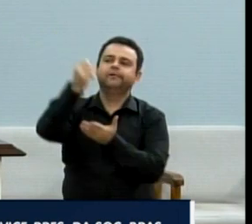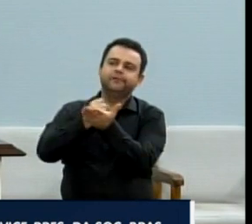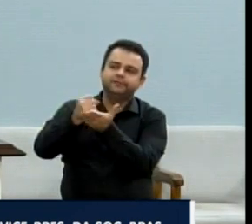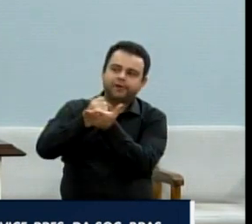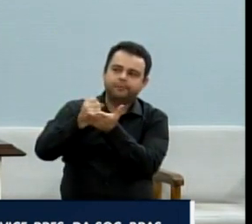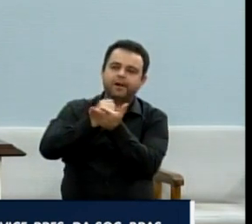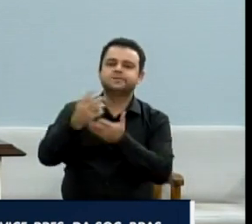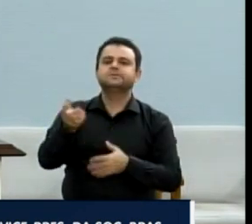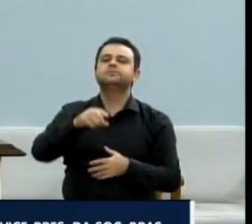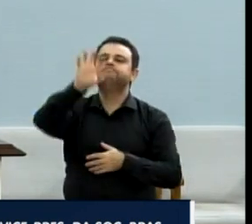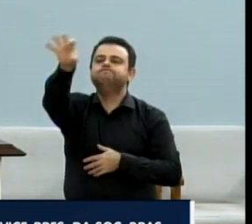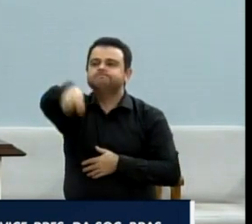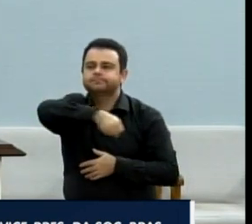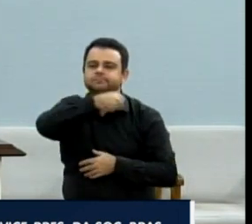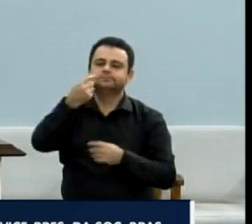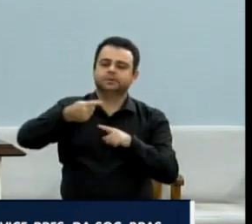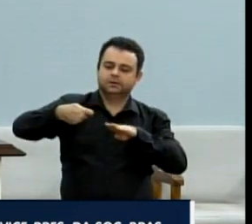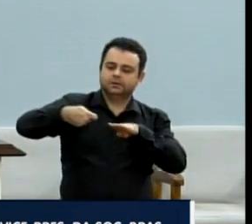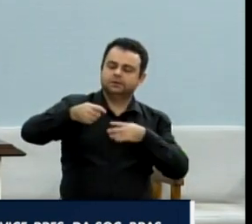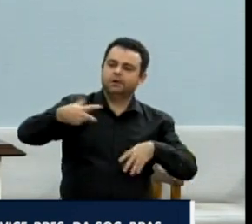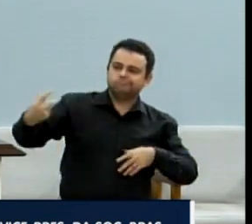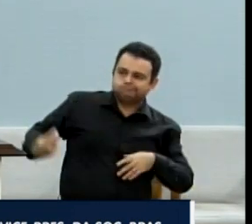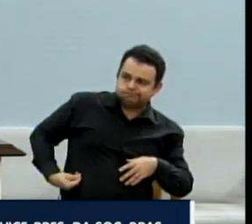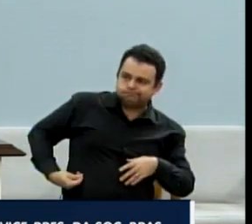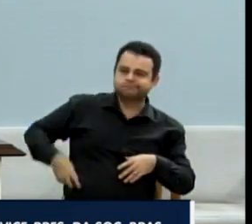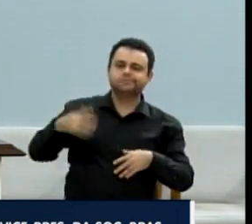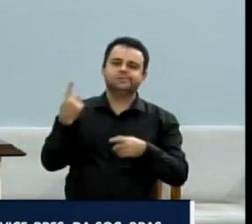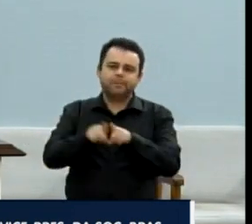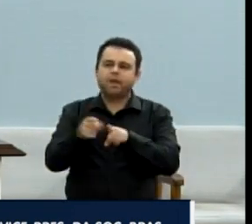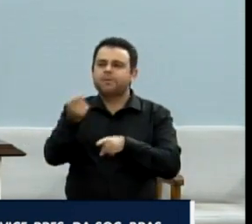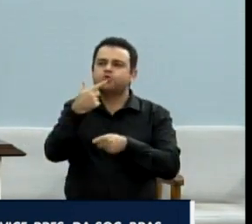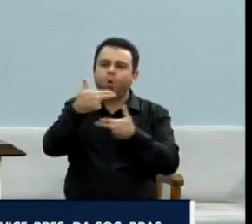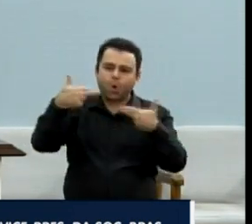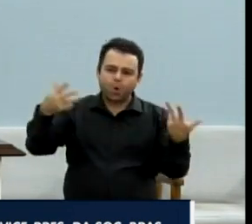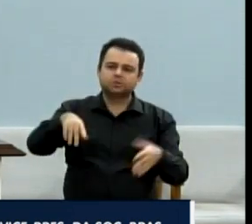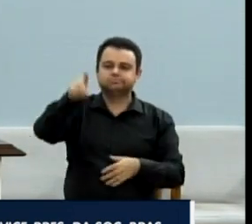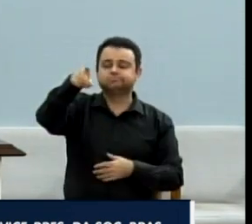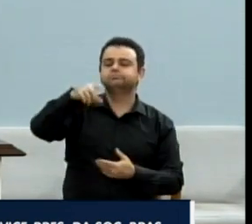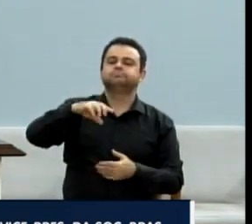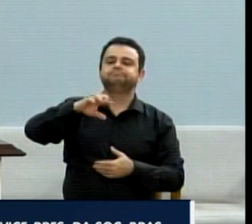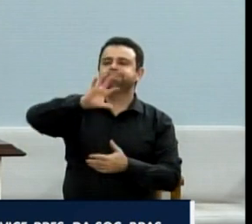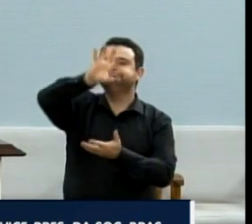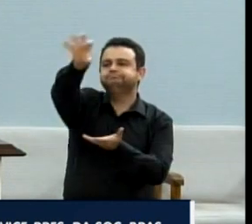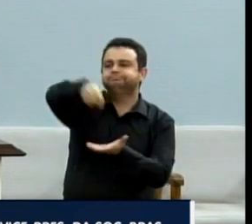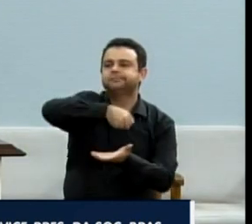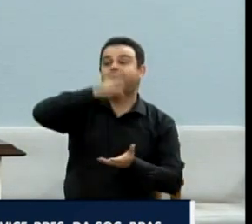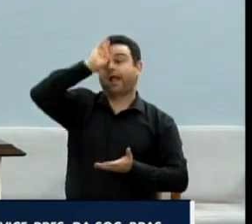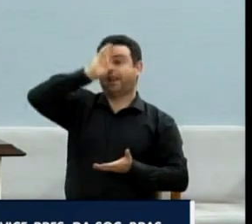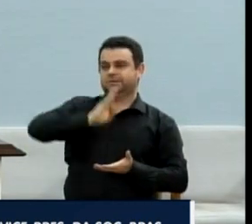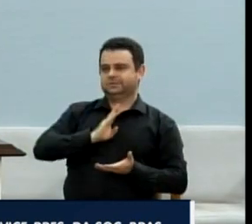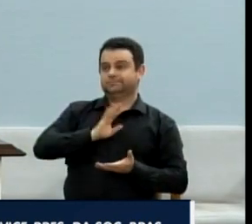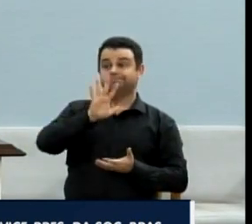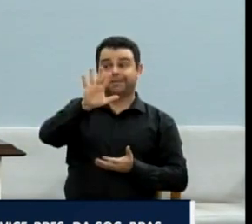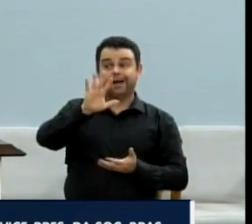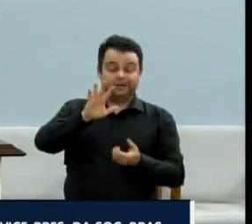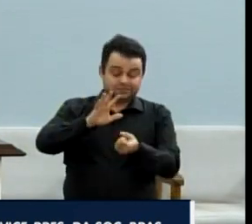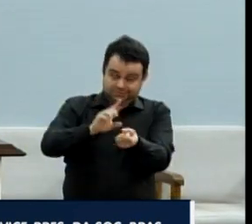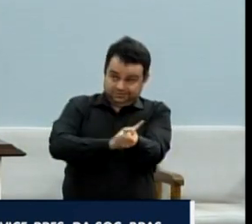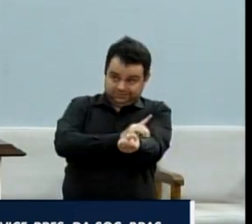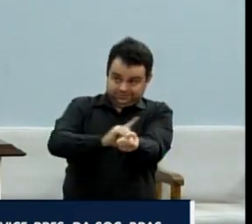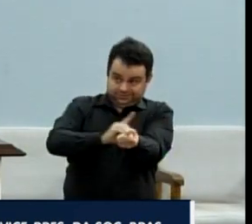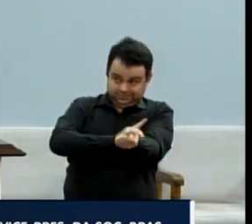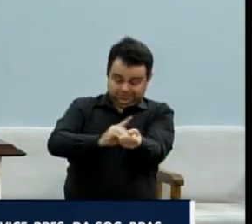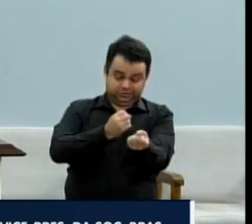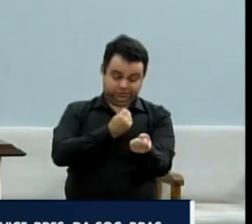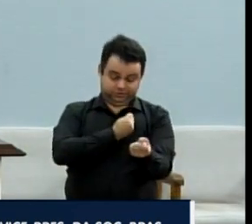insumos relacionados ao tratamento. Mas vale lembrar que o diabetes é uma doença crônica, ela não tem